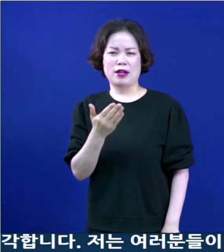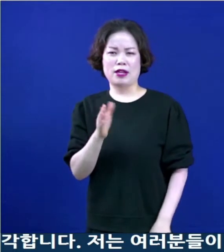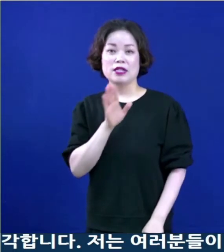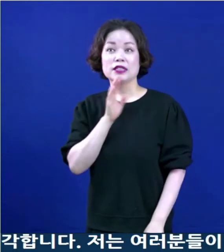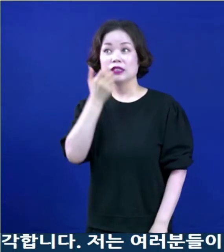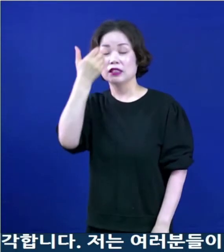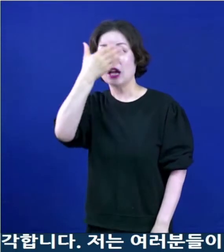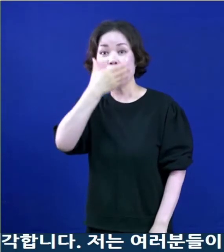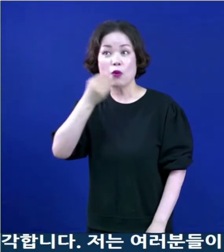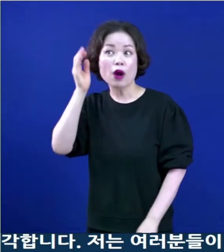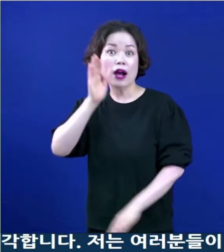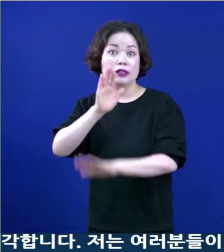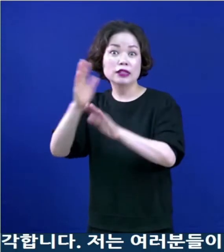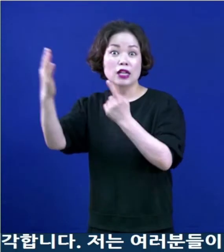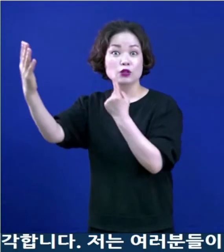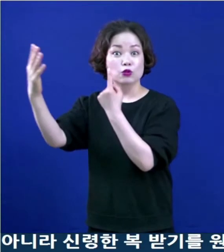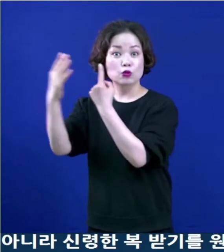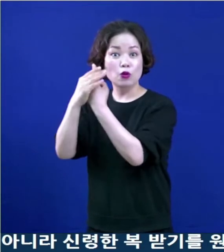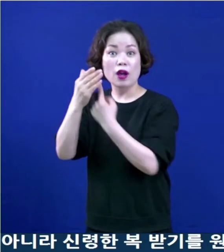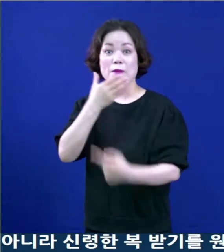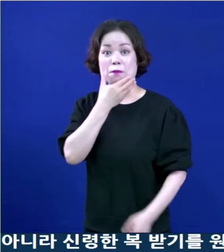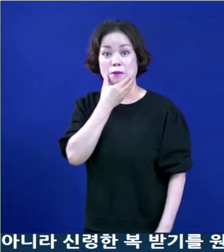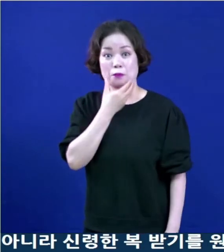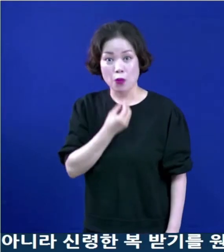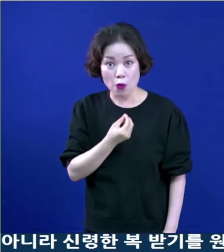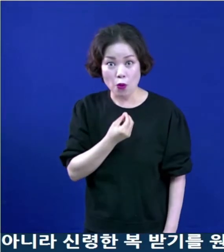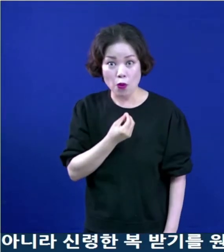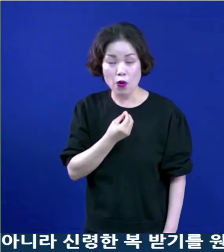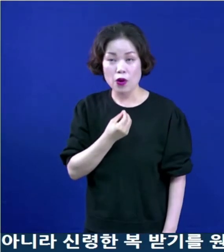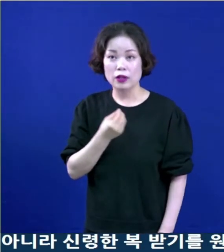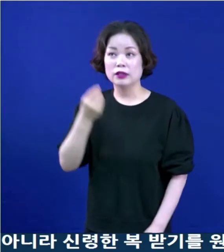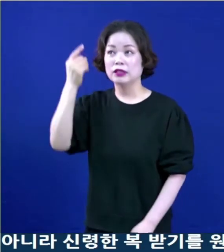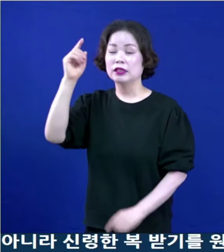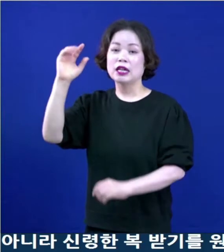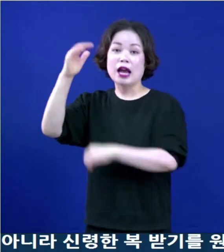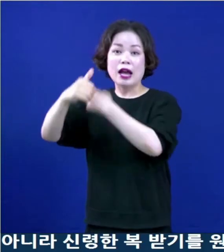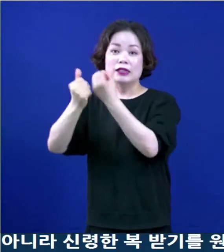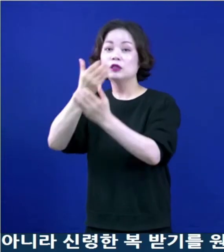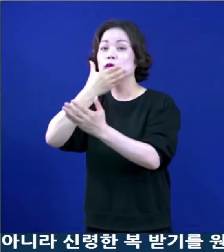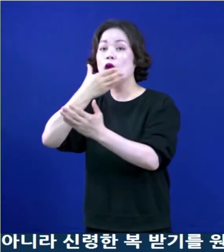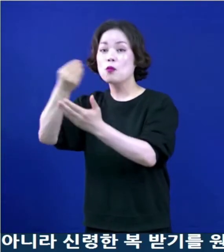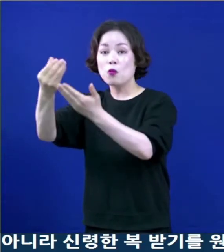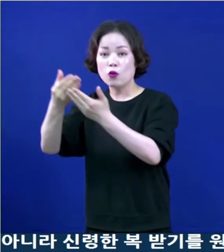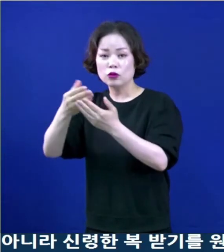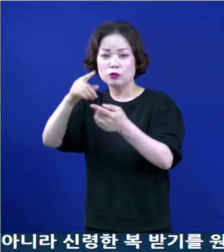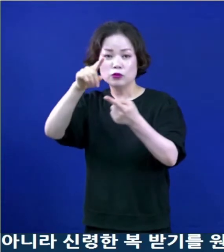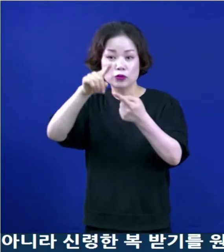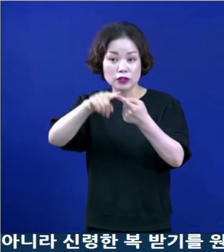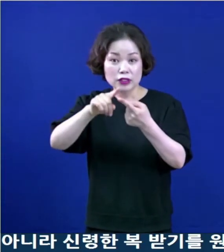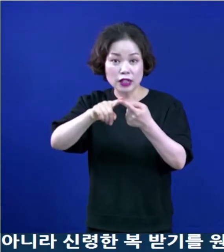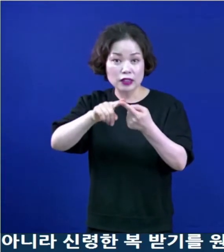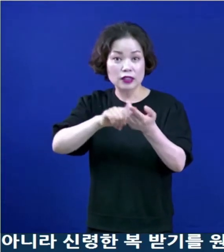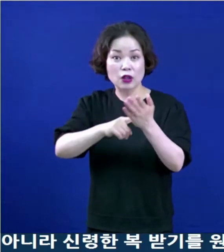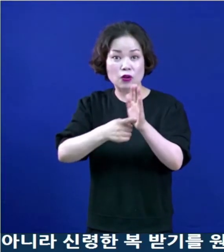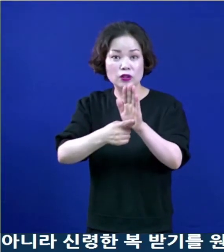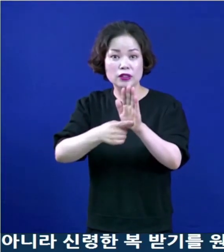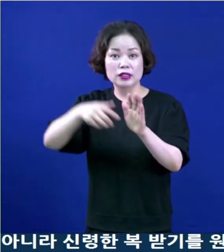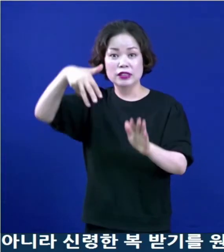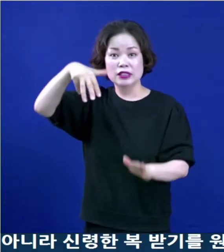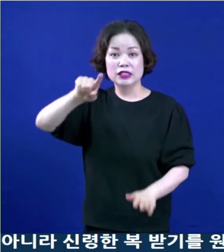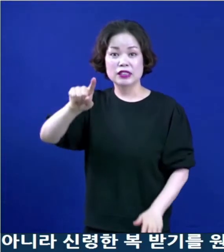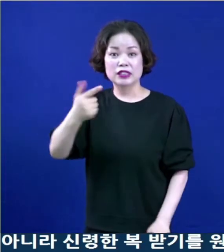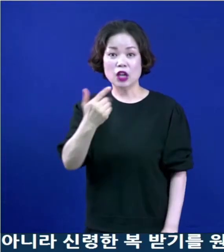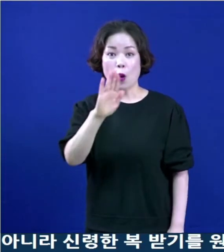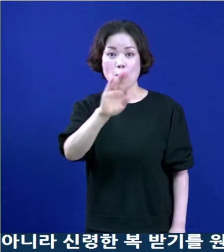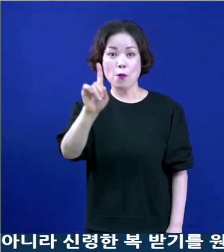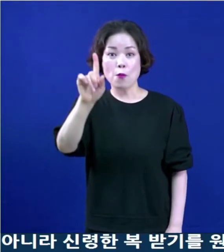복은 하늘에 속한 복입니다. 천복이란 말이 성경에 그 문자 그대로 나오지 않습니다. 천복의 성경적인